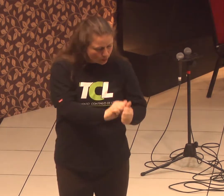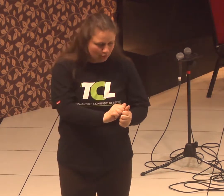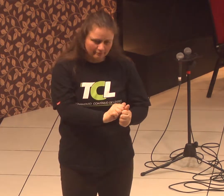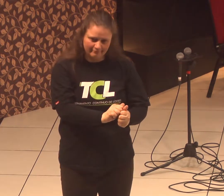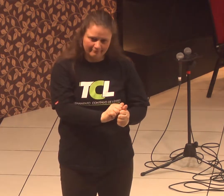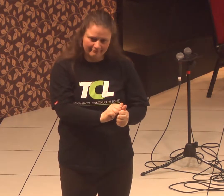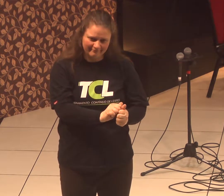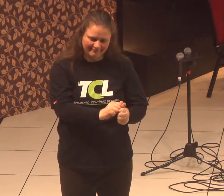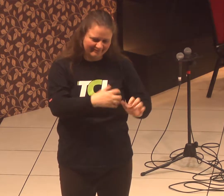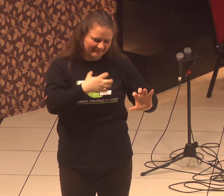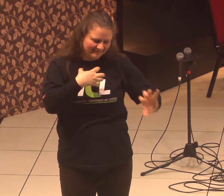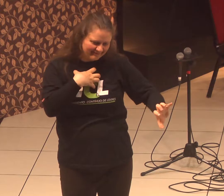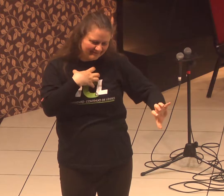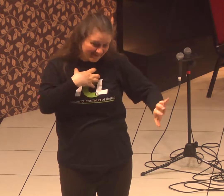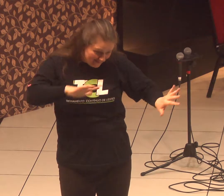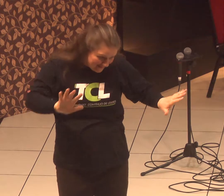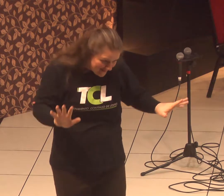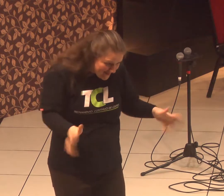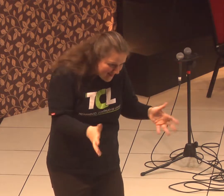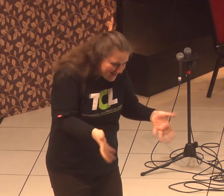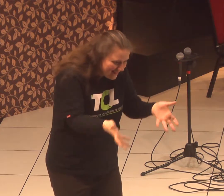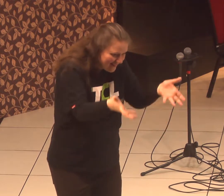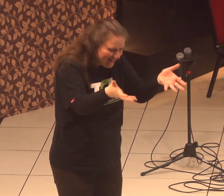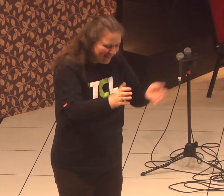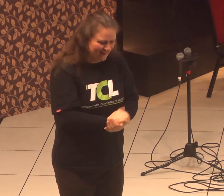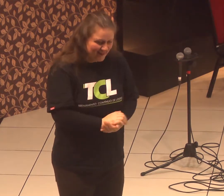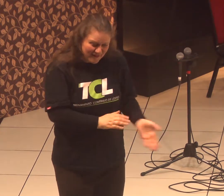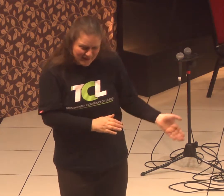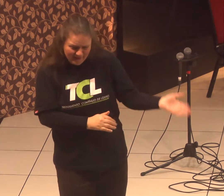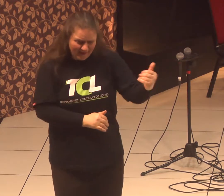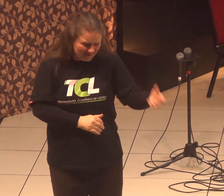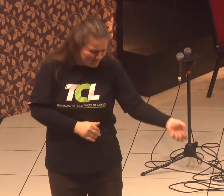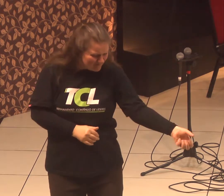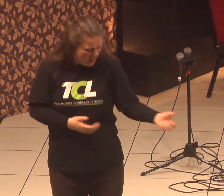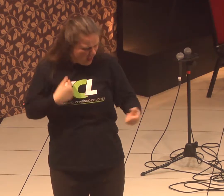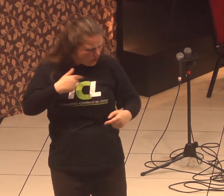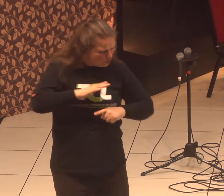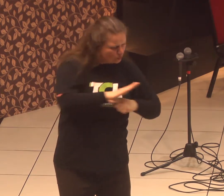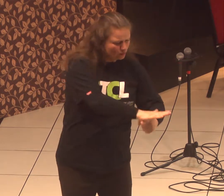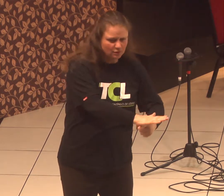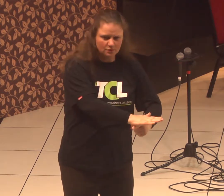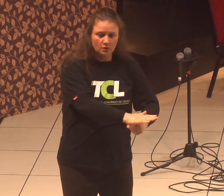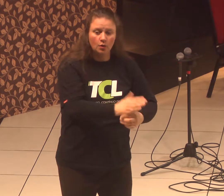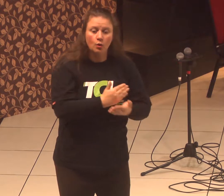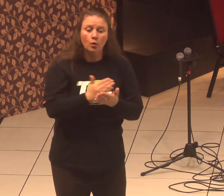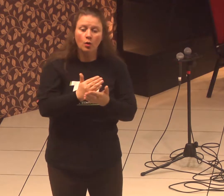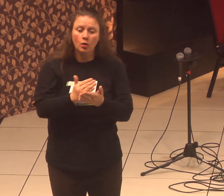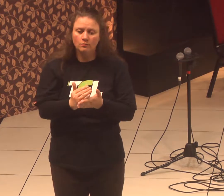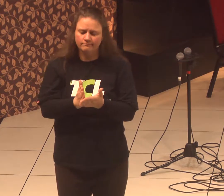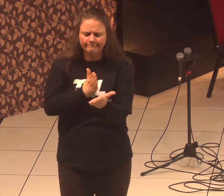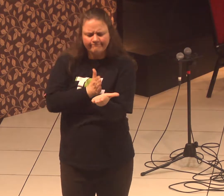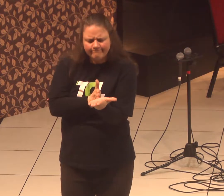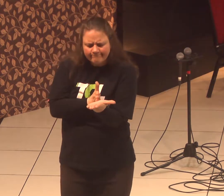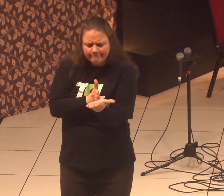Nós precisamos incentivá-las. Quando a gente fala de caminhada de fé, no início da caminhada de fé, para que elas continuem na nova